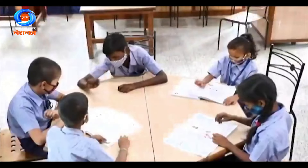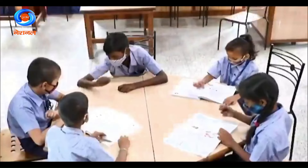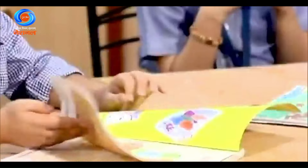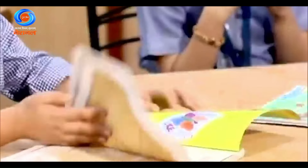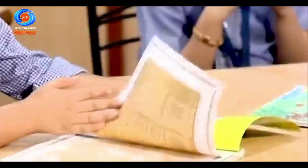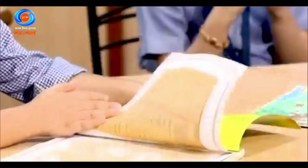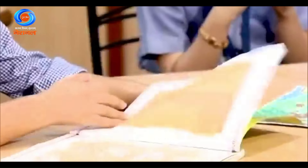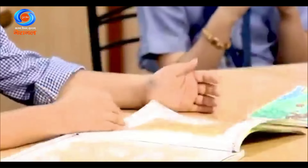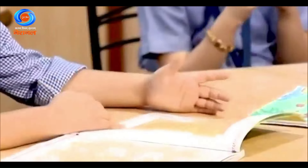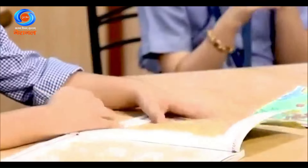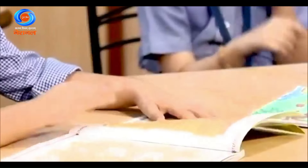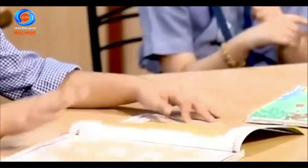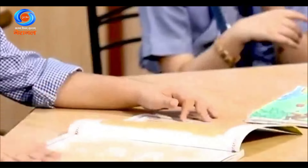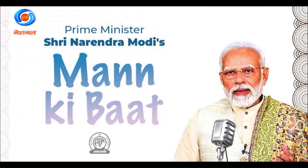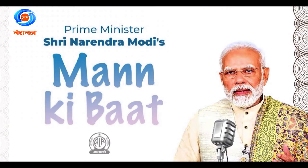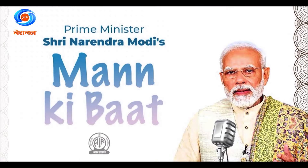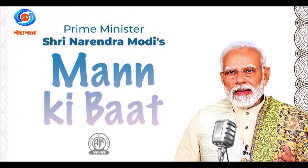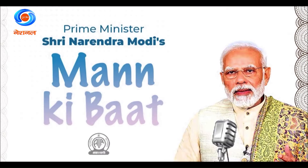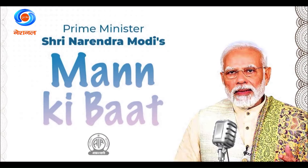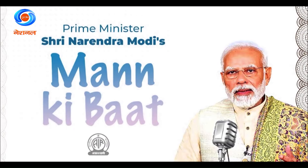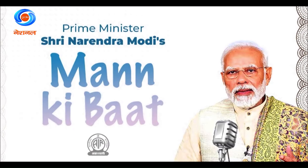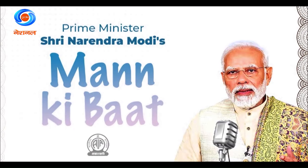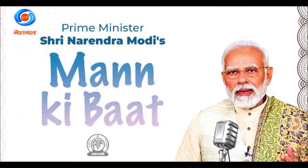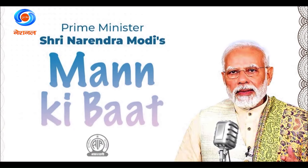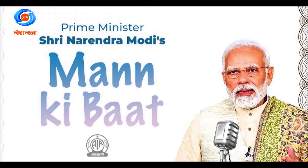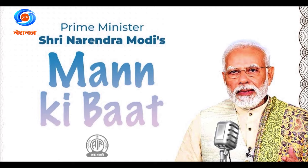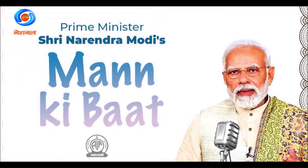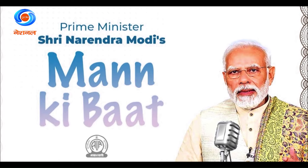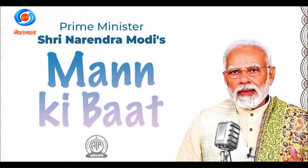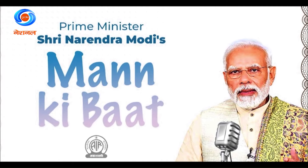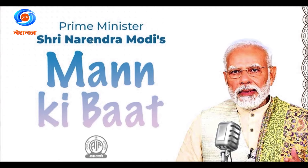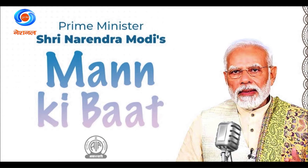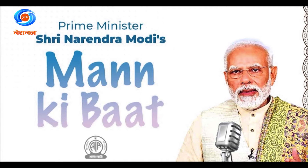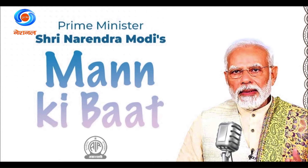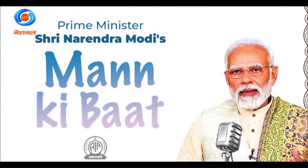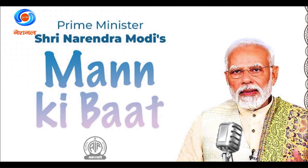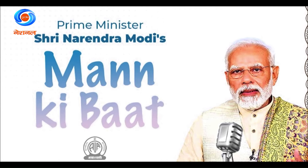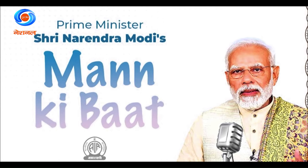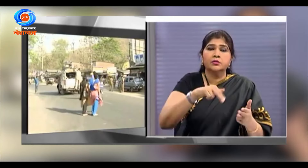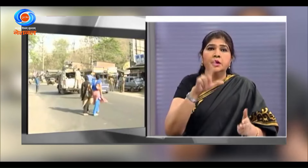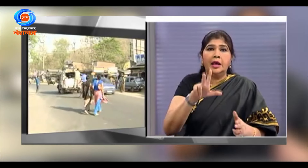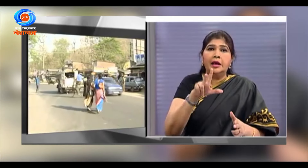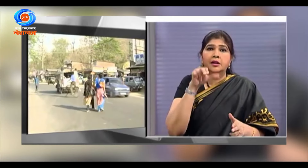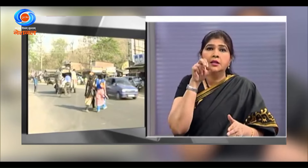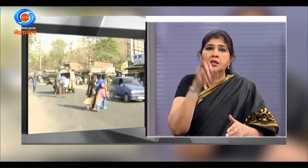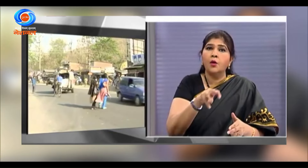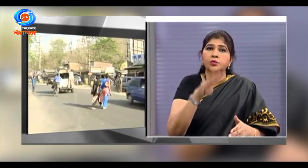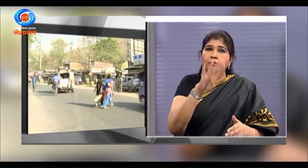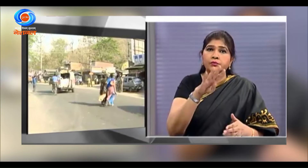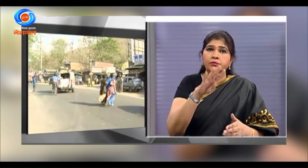में जगह मिल सके। प्रधानमंत्री नरेंद्र मोदी जी ने मन की बात में भी कहा, साइन लैंग्वेज हमारे करोड़ों साथियों के